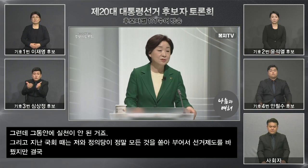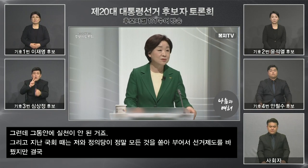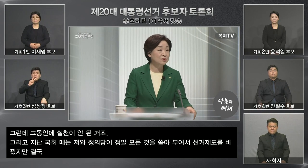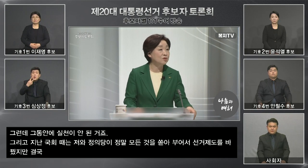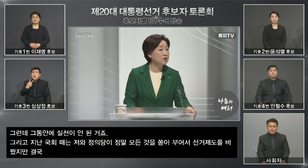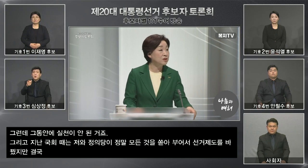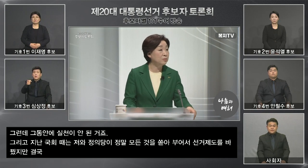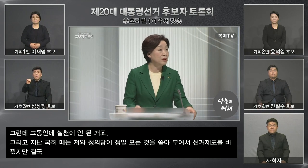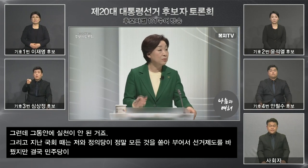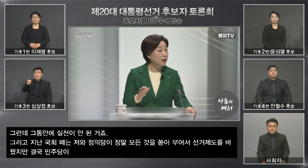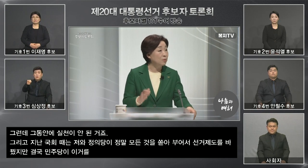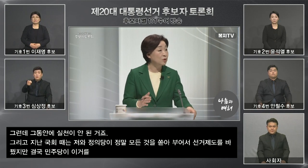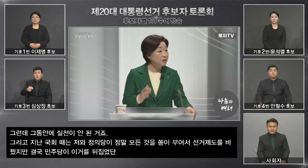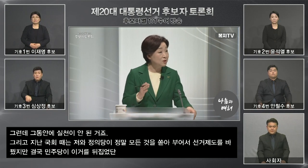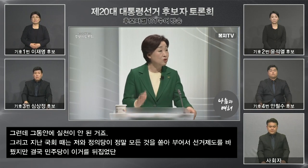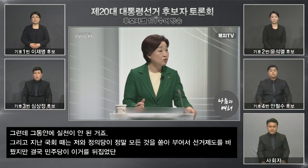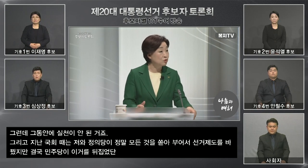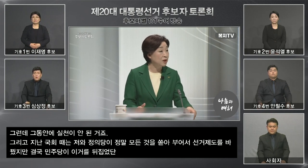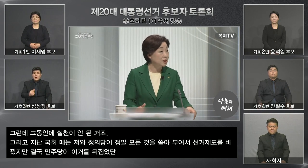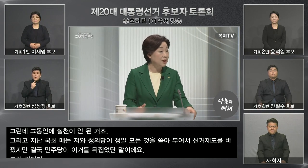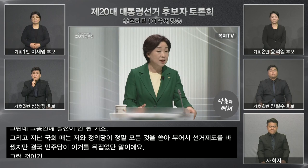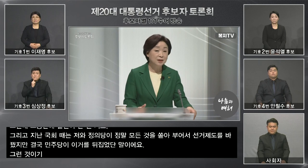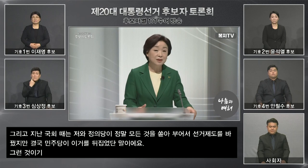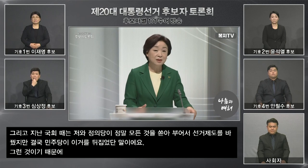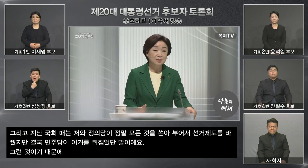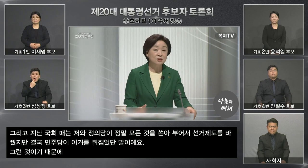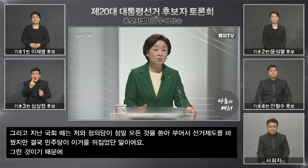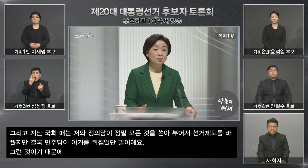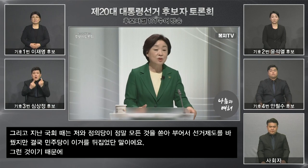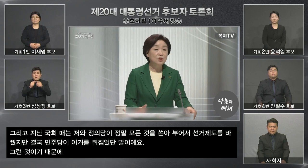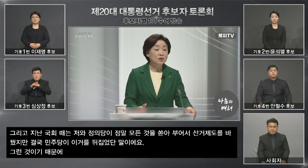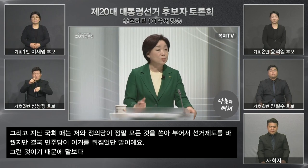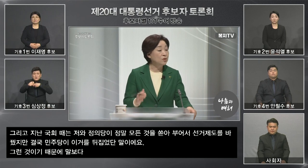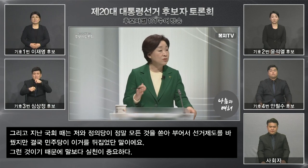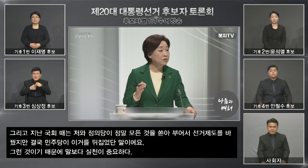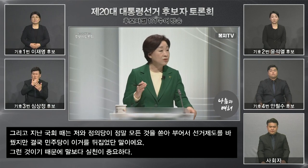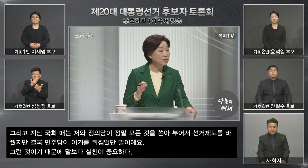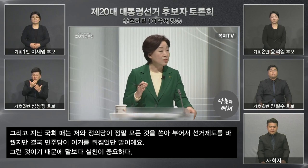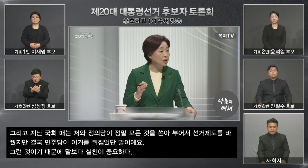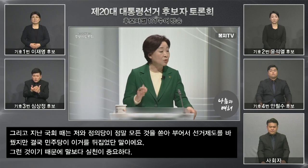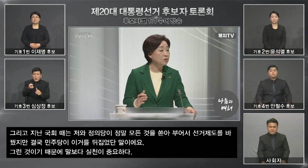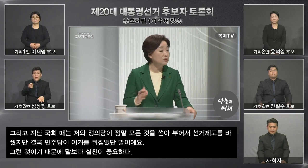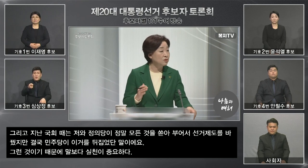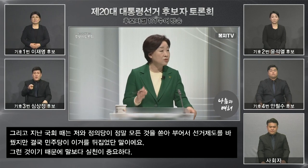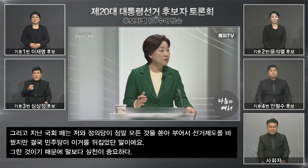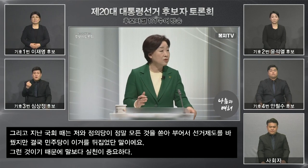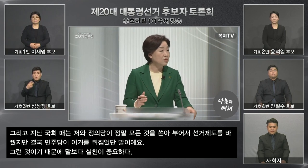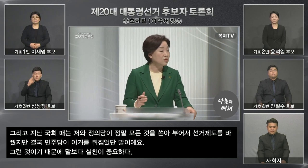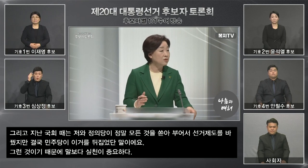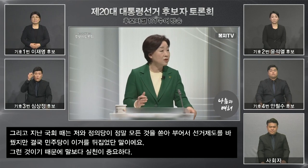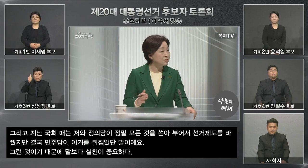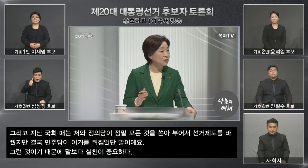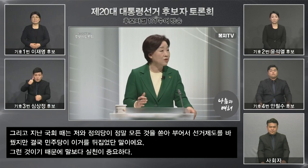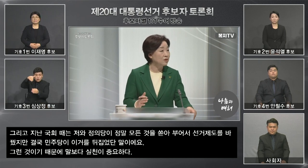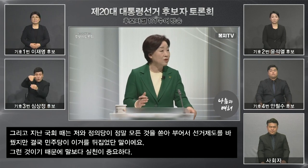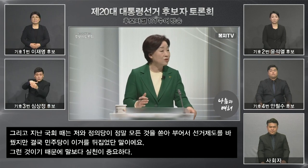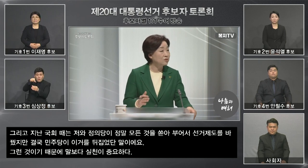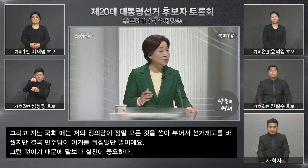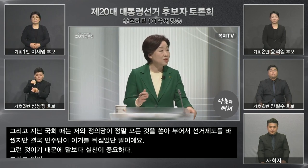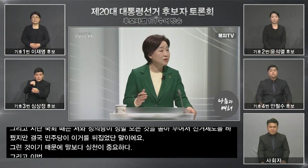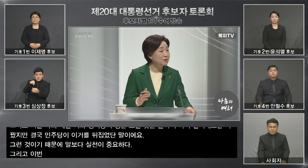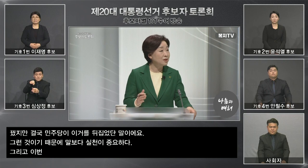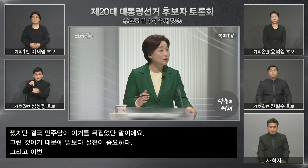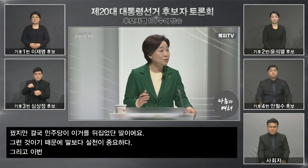그런 것이기 때문에 말보다 실천이 중요하다. 그리고 이번 대통령 선거에서